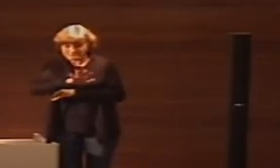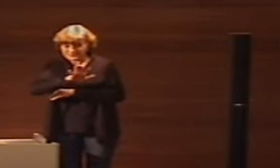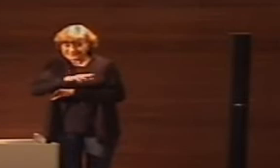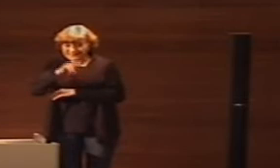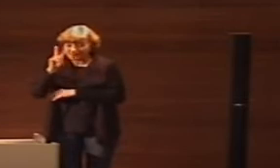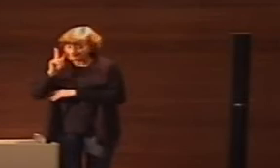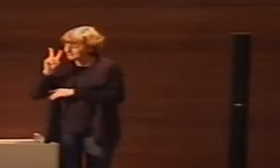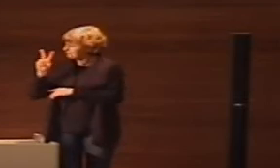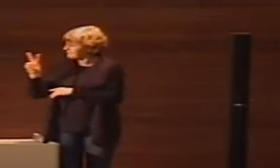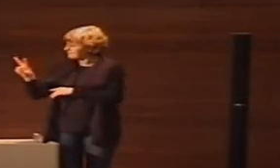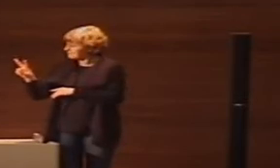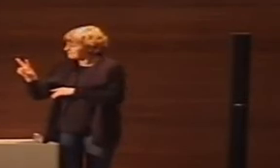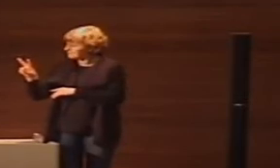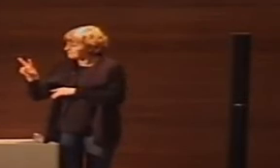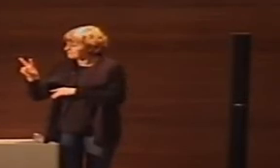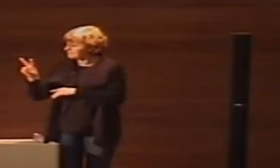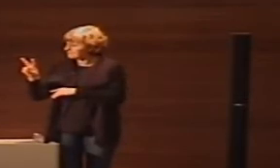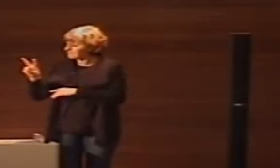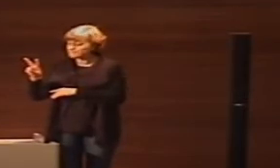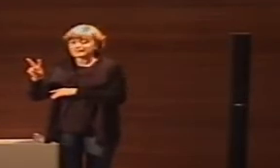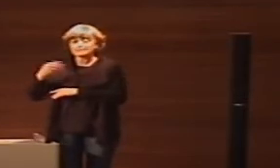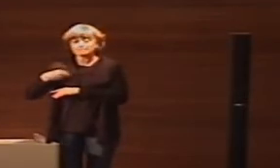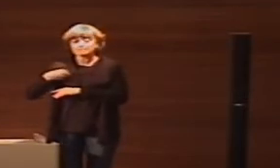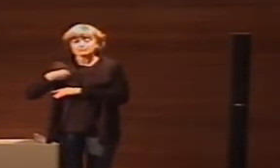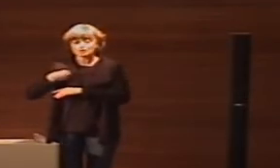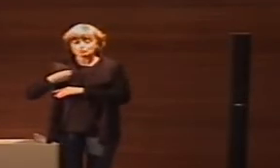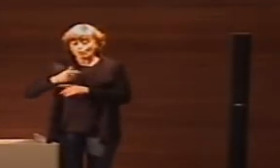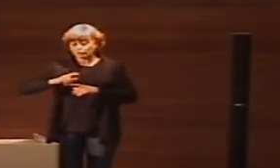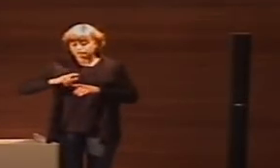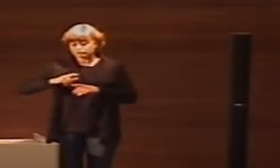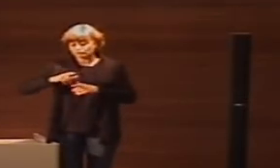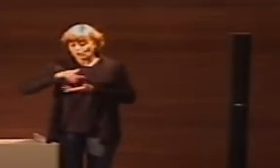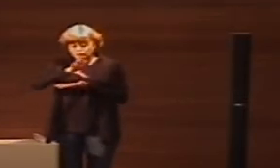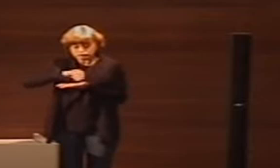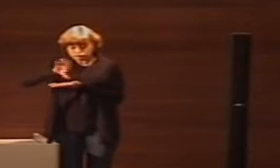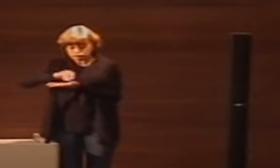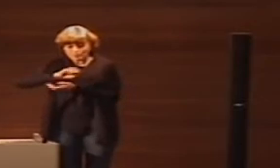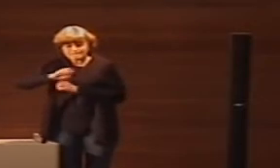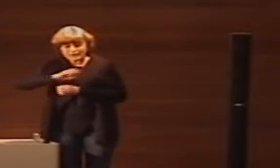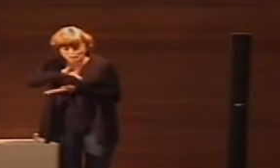Se ve la importante contribución del vertedero, como decía antes.